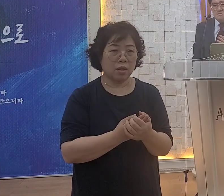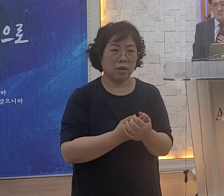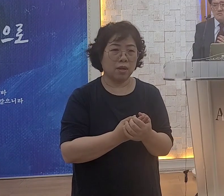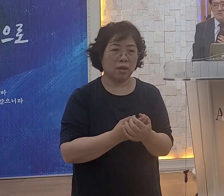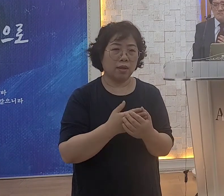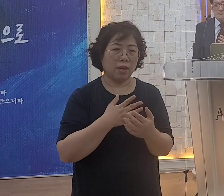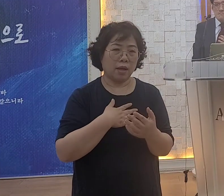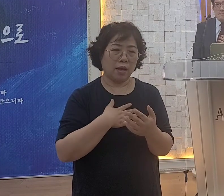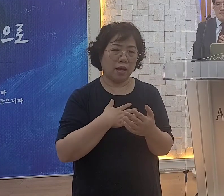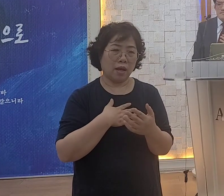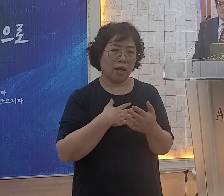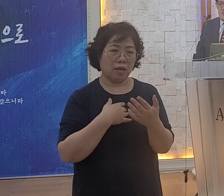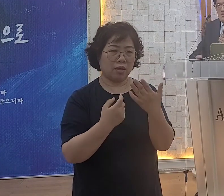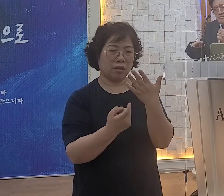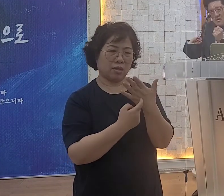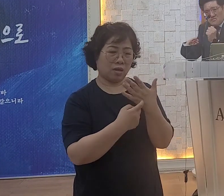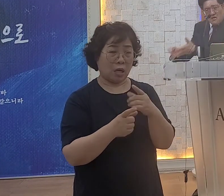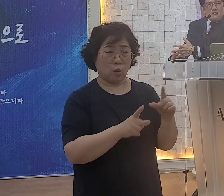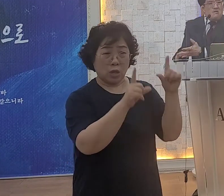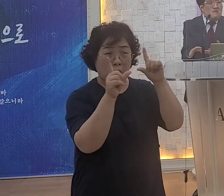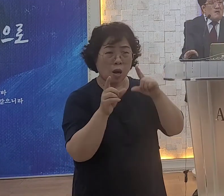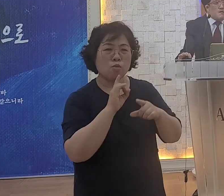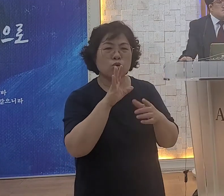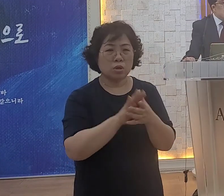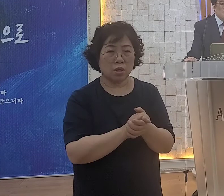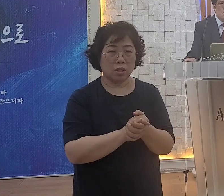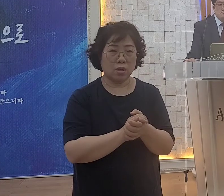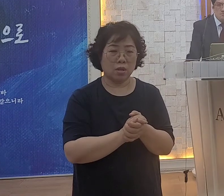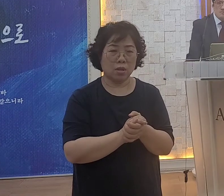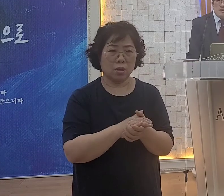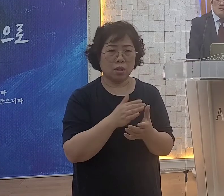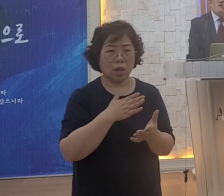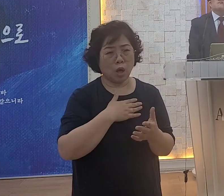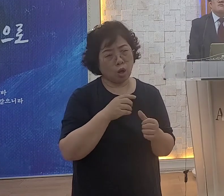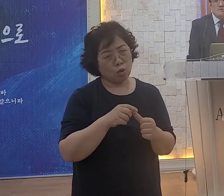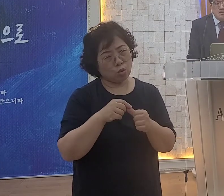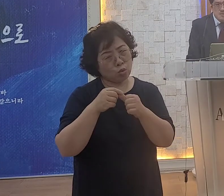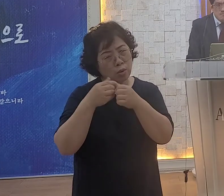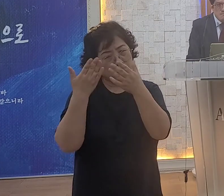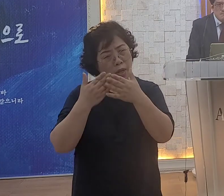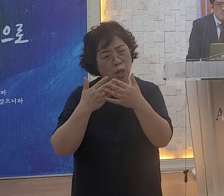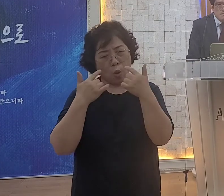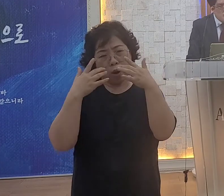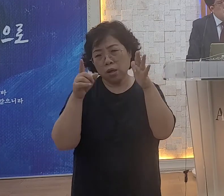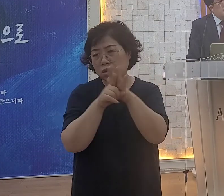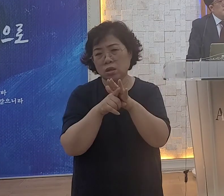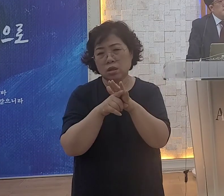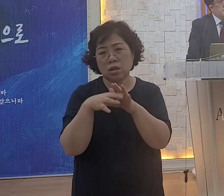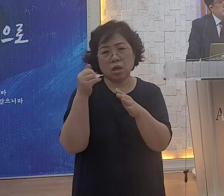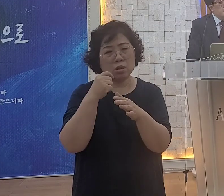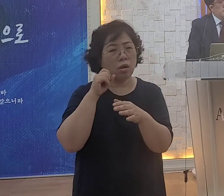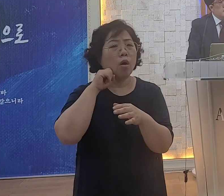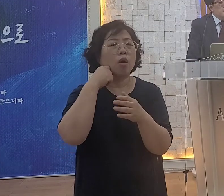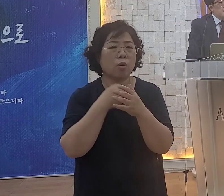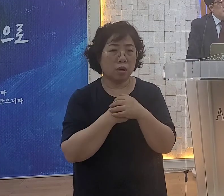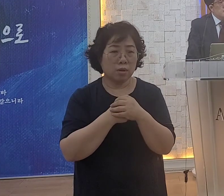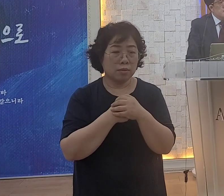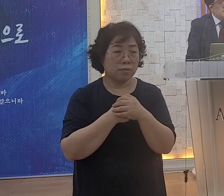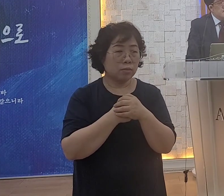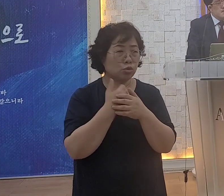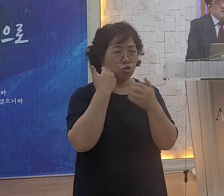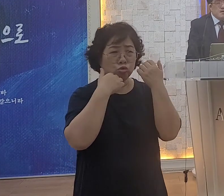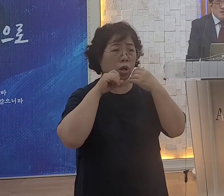거지. 제가 어떻게 제가 뭐 해가지고 구원 얻었다고 제가 확신할 수 있겠냐. 제가